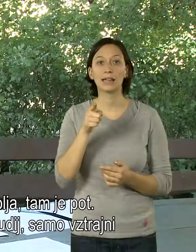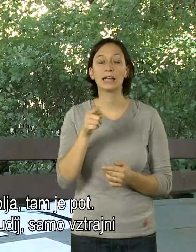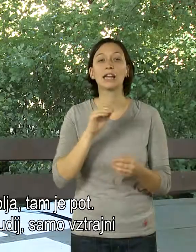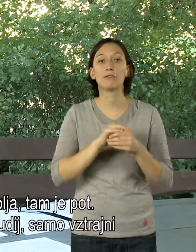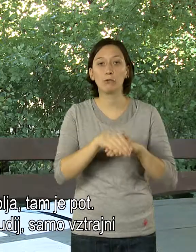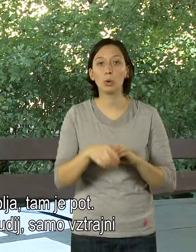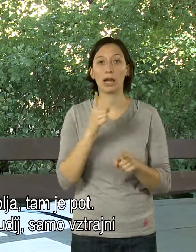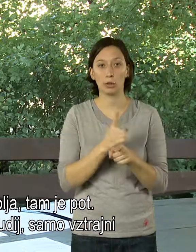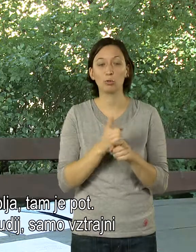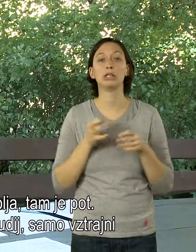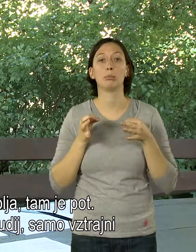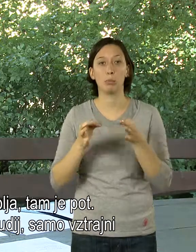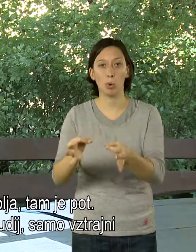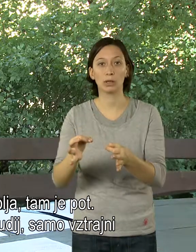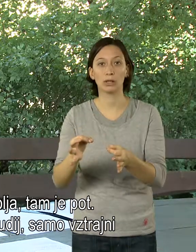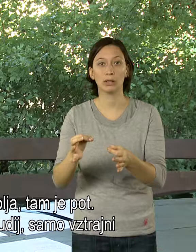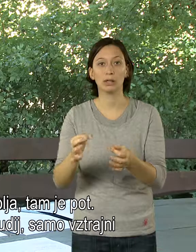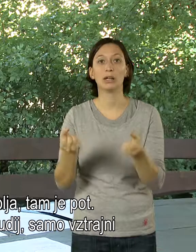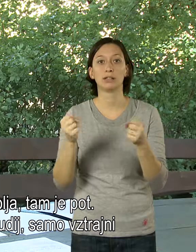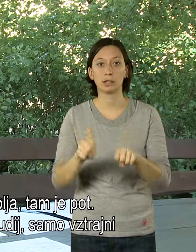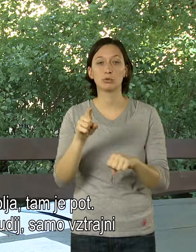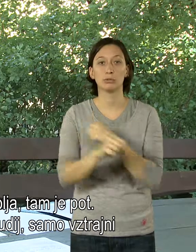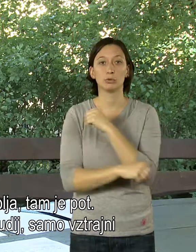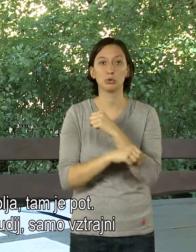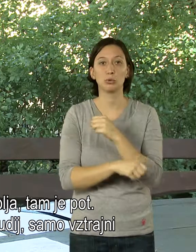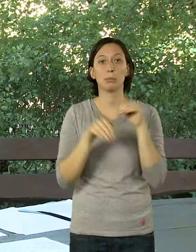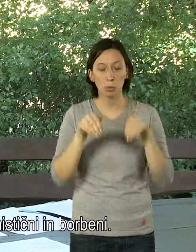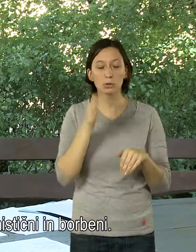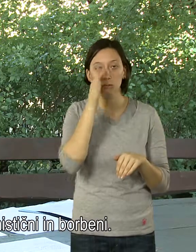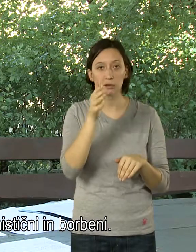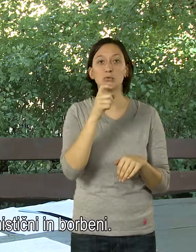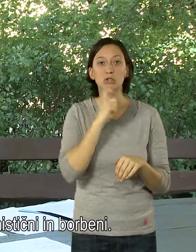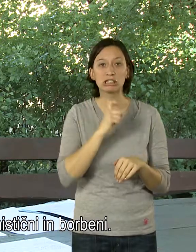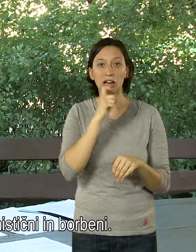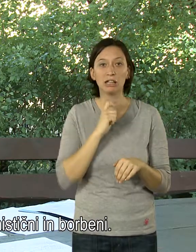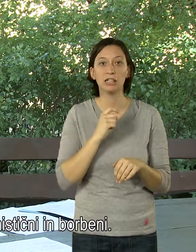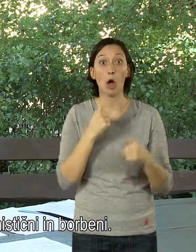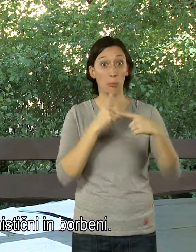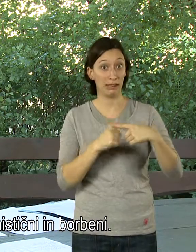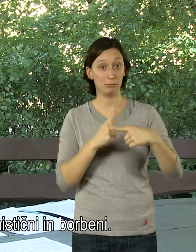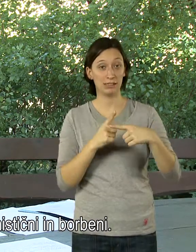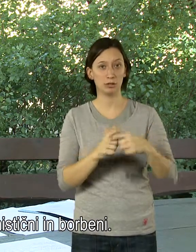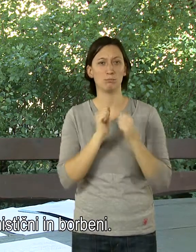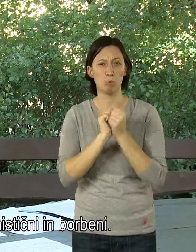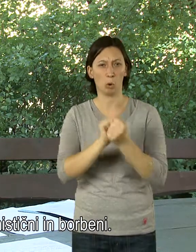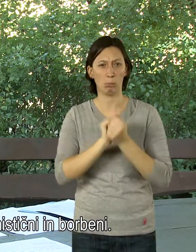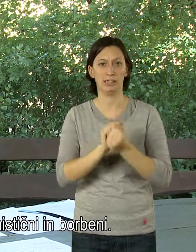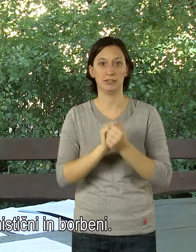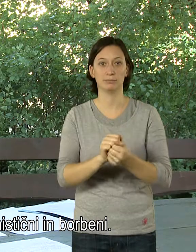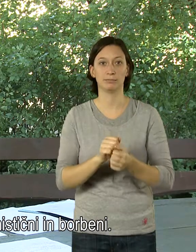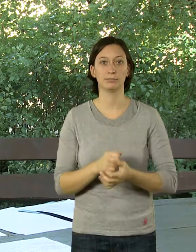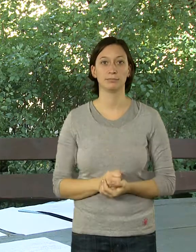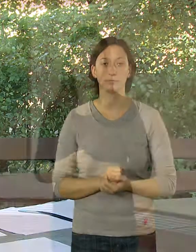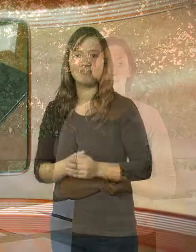Tam, kjer je volja, tam je pot. Zaključili boste študij. Samo vztrajni morate biti, optimistični in borbeni.